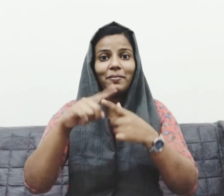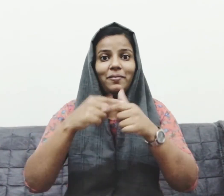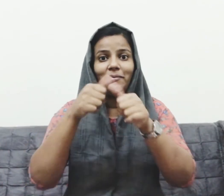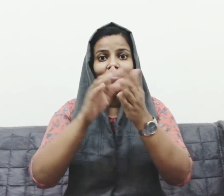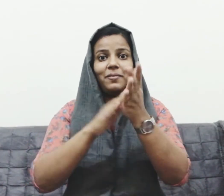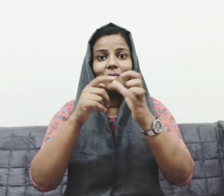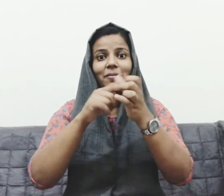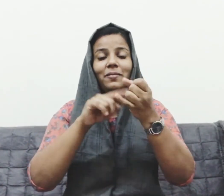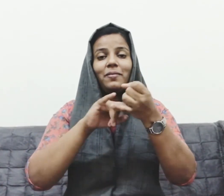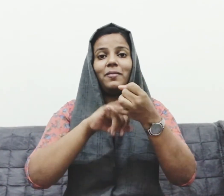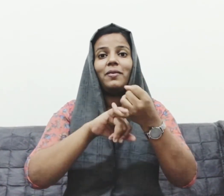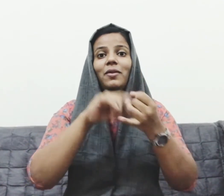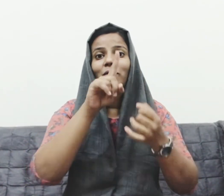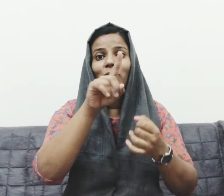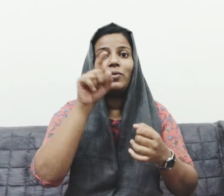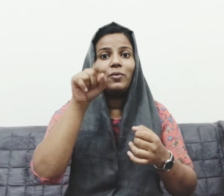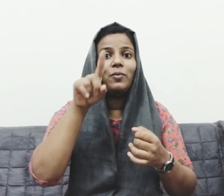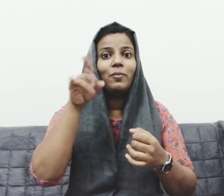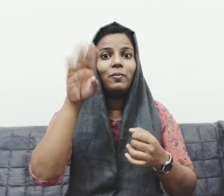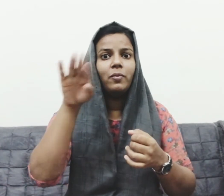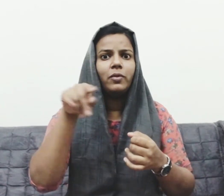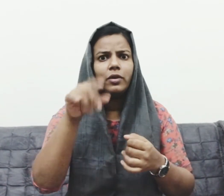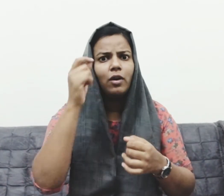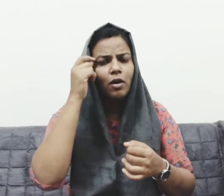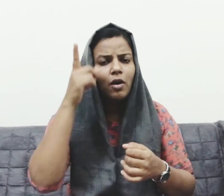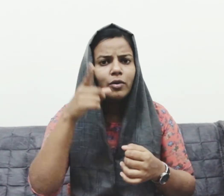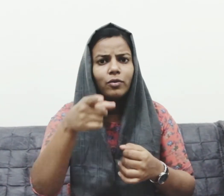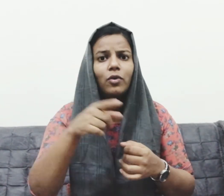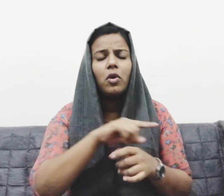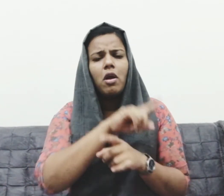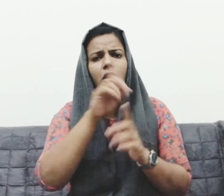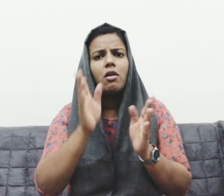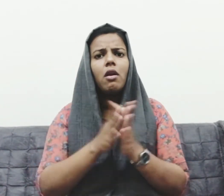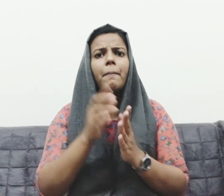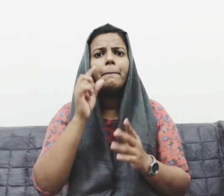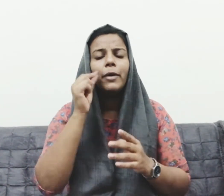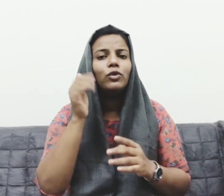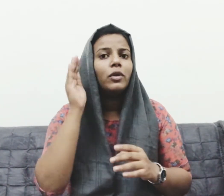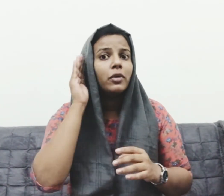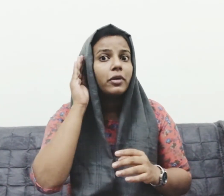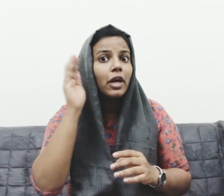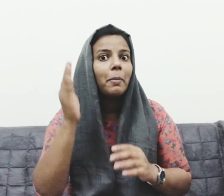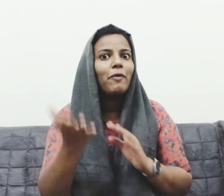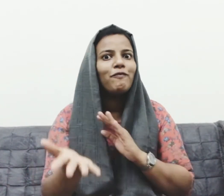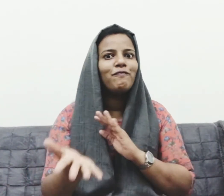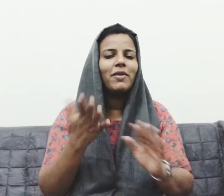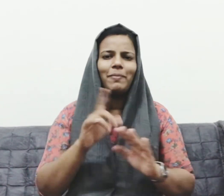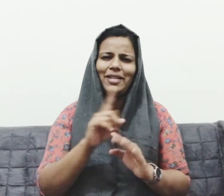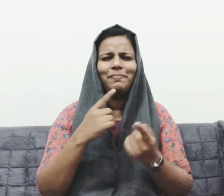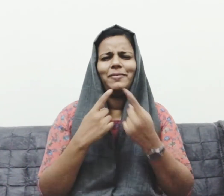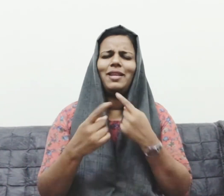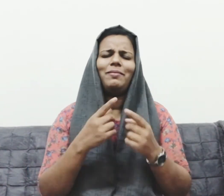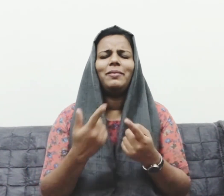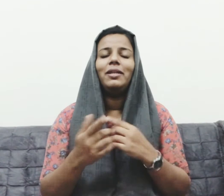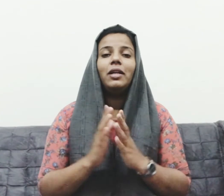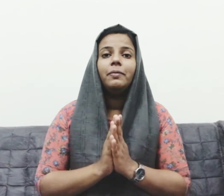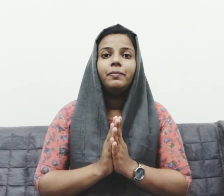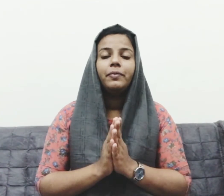ലേഖനം 1:19 നിങ്ങൾ അതറിയുന്നുവല്ലോ, ഏതും മനുഷ്യനും കേൾപ്പാൻ വേഗത, നമ്മളോട് ആരെങ്കിലും എന്തെങ്കിലും എന്ന് പറഞ്ഞ് നമ്മളങ്ങ്